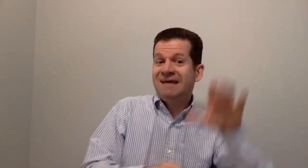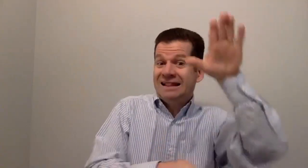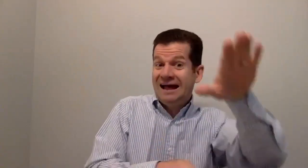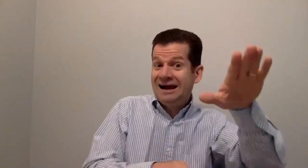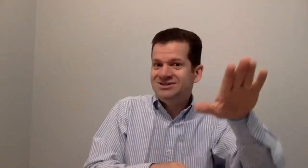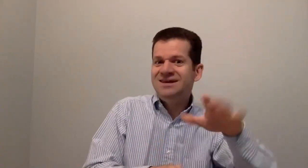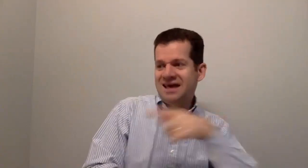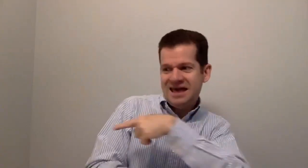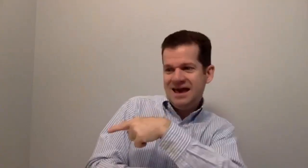à tarde,